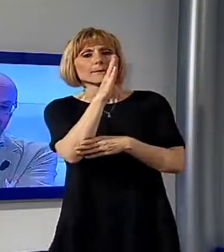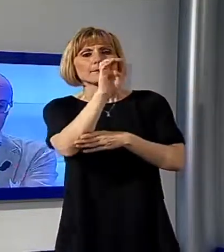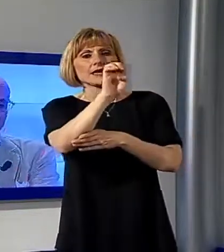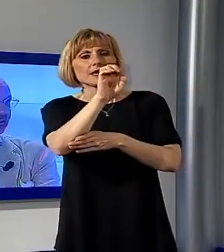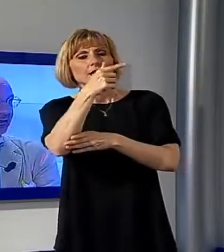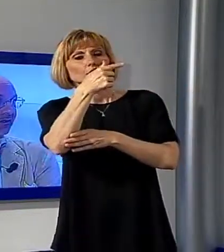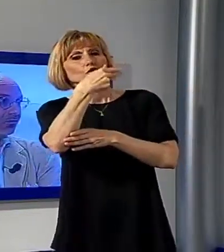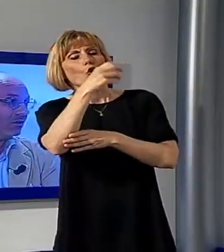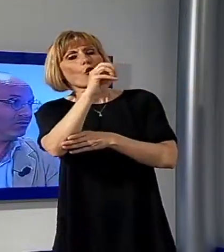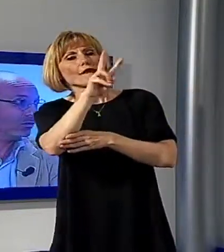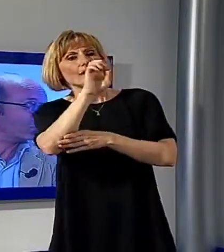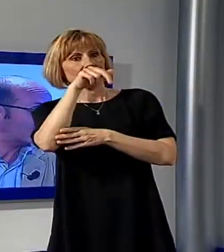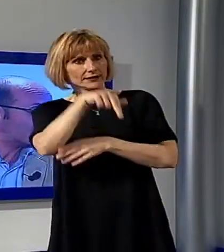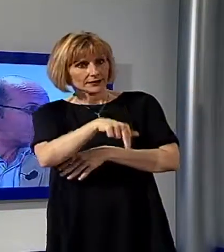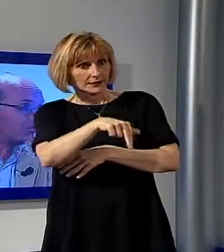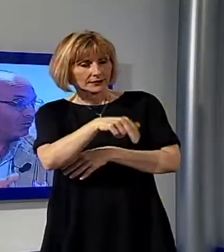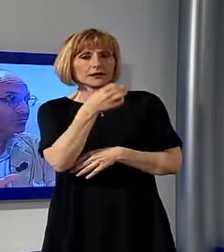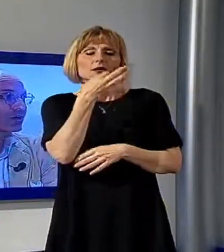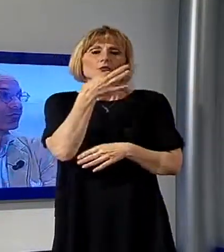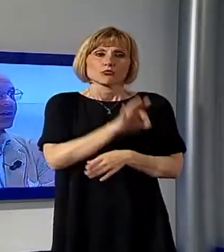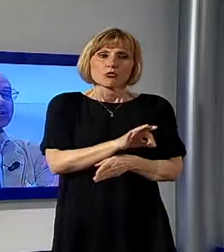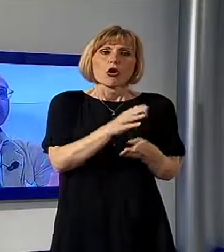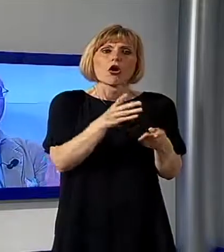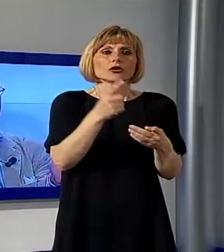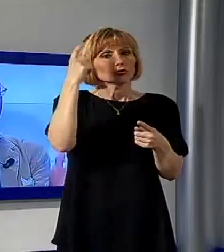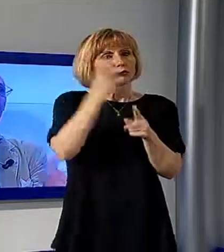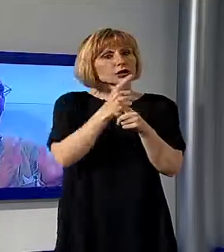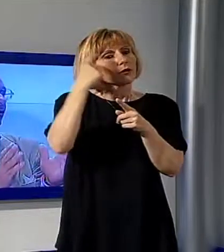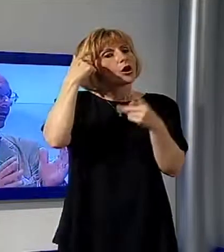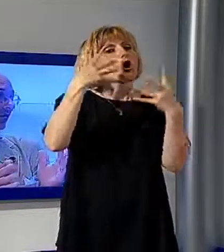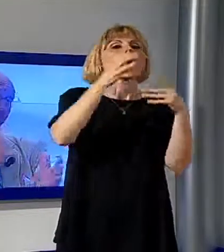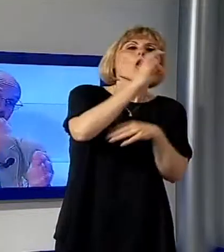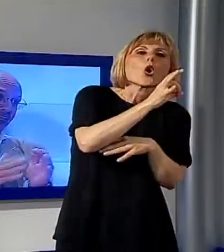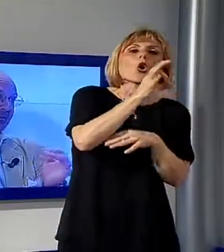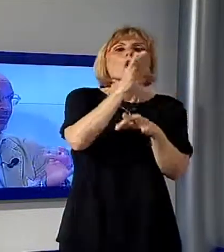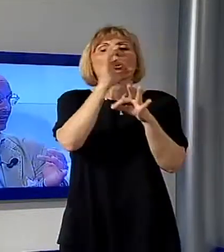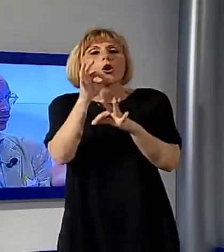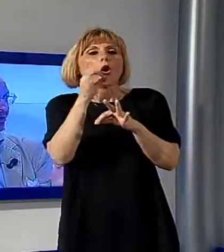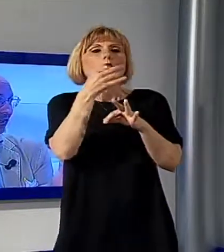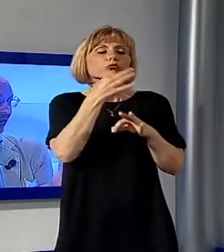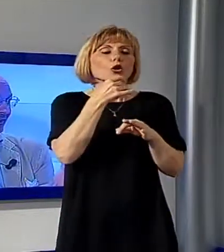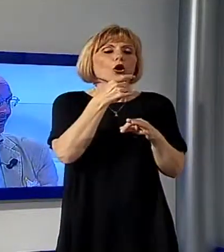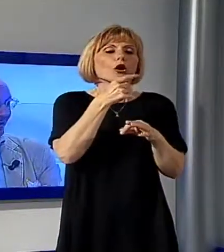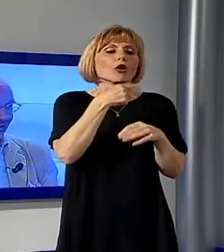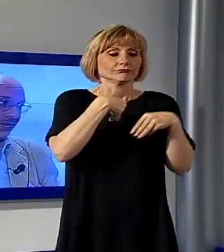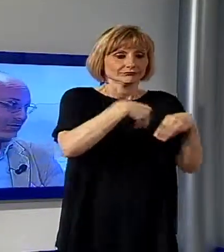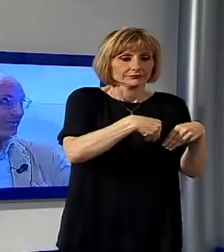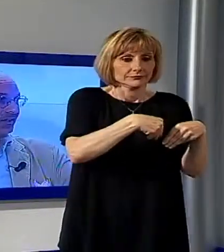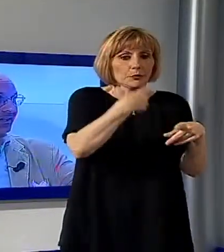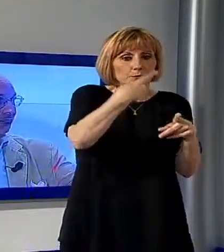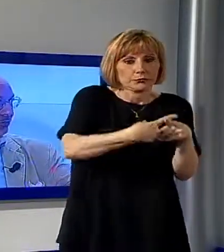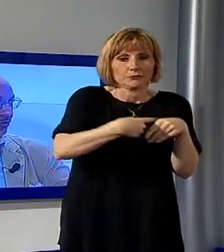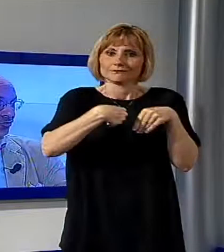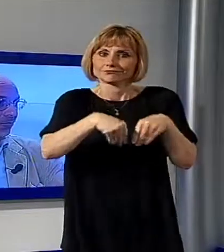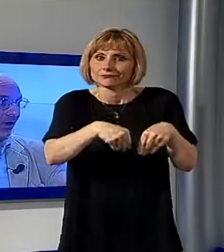può andare a sentire il concerto rock, cioè non bisogna ragionare in termini di o, ma magari basta metterci una E e anche